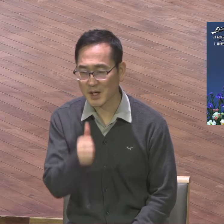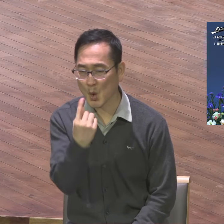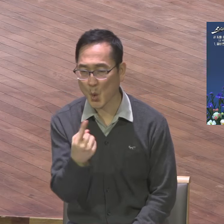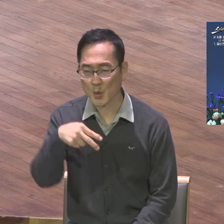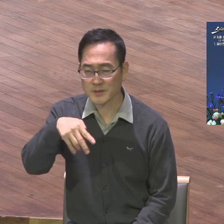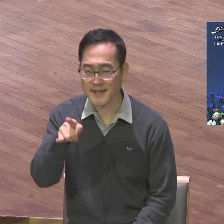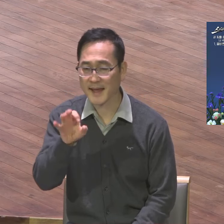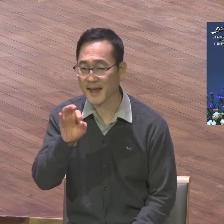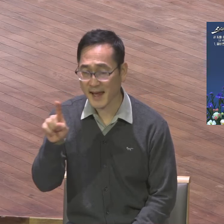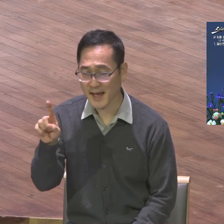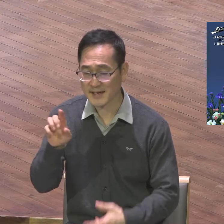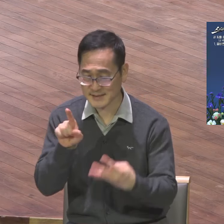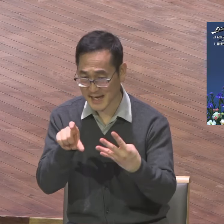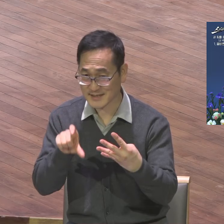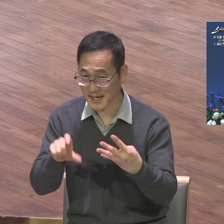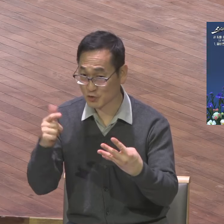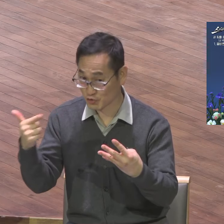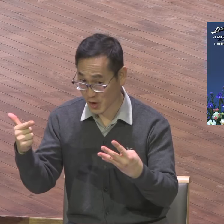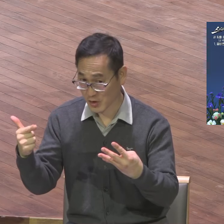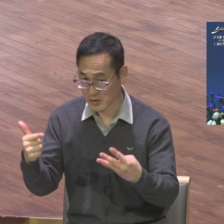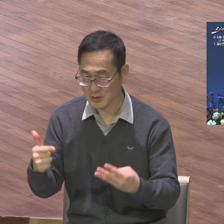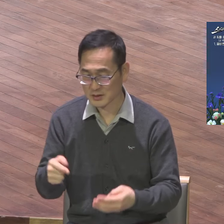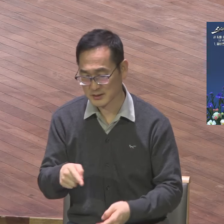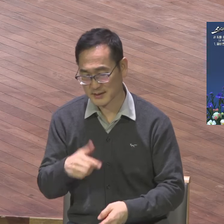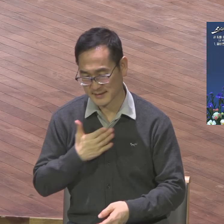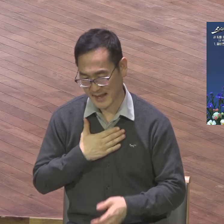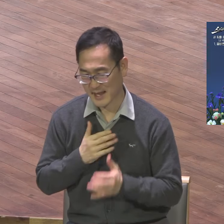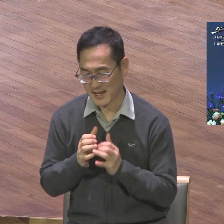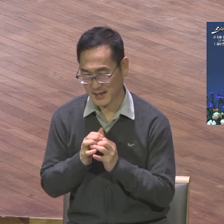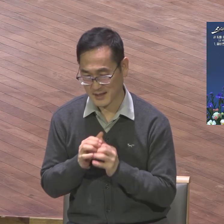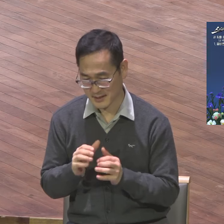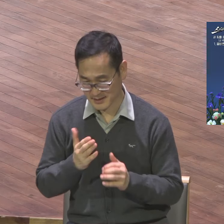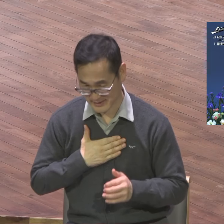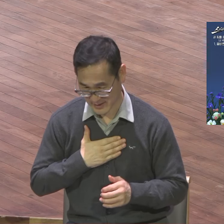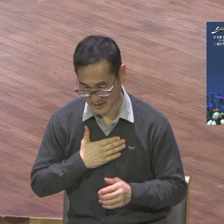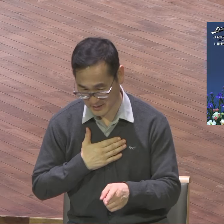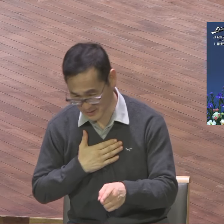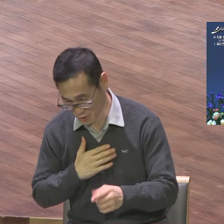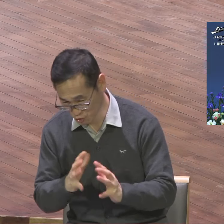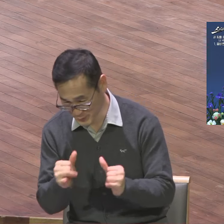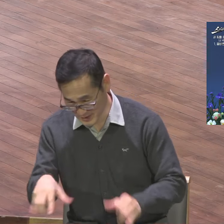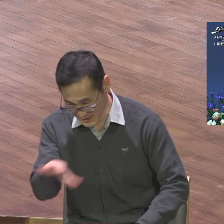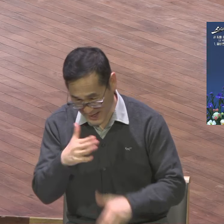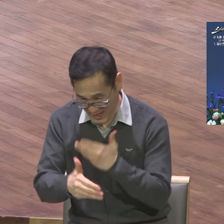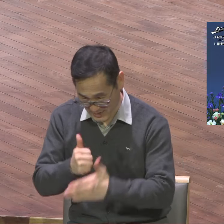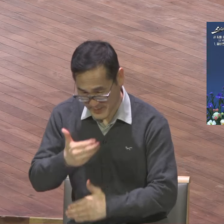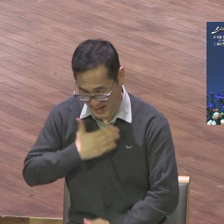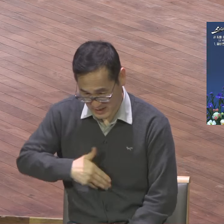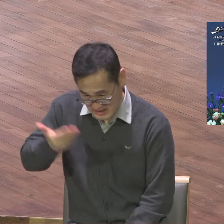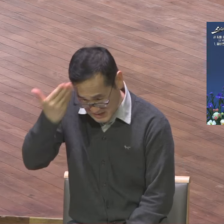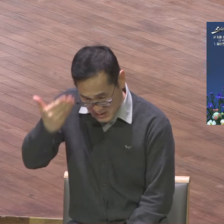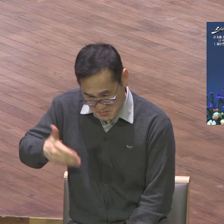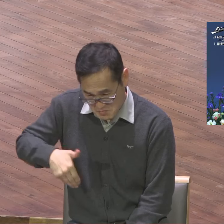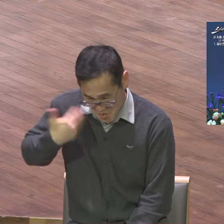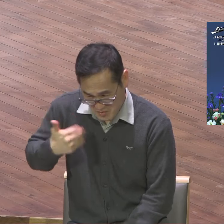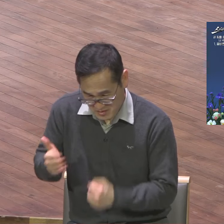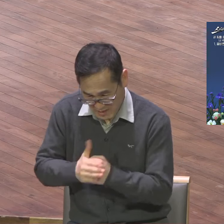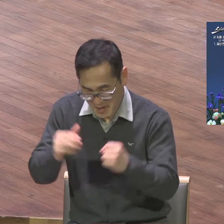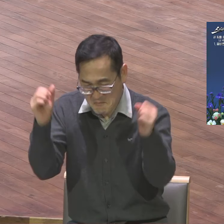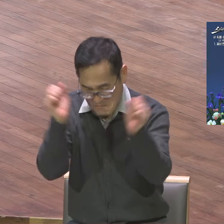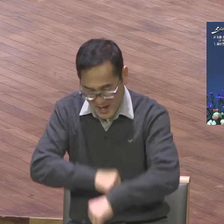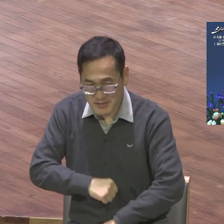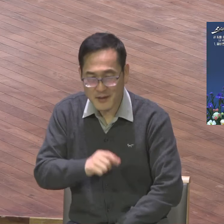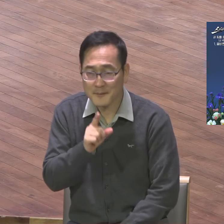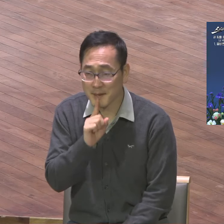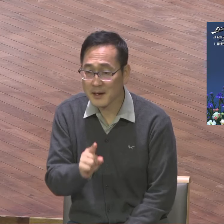6절을 보면 내 백성이 하나님을 아는 지식이 없어서 망한다 그랬어요. 하나님을 아는 지식이 없어서